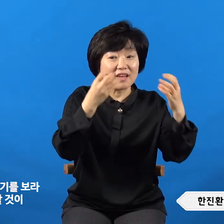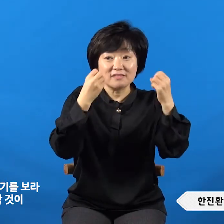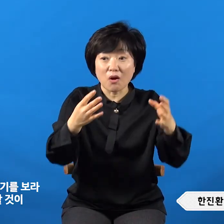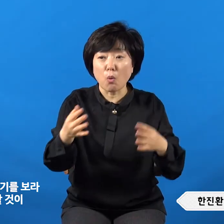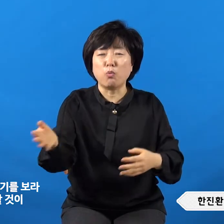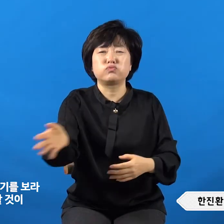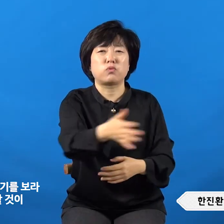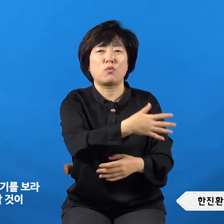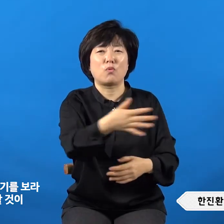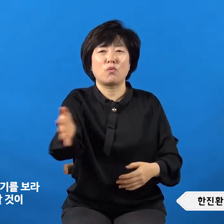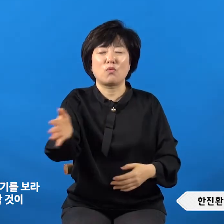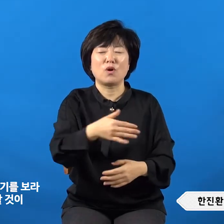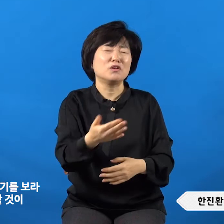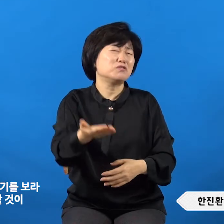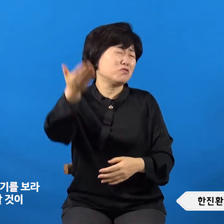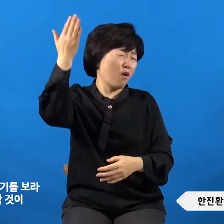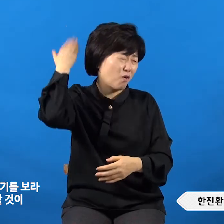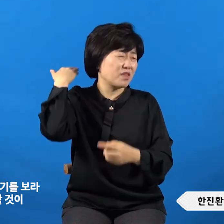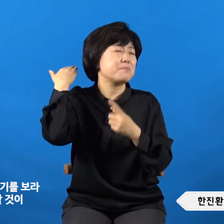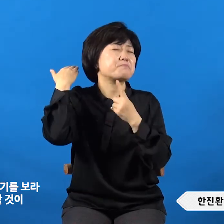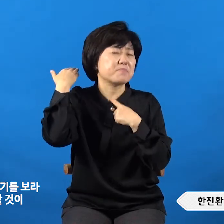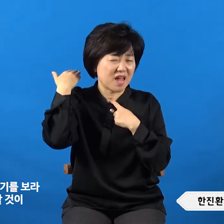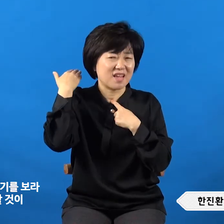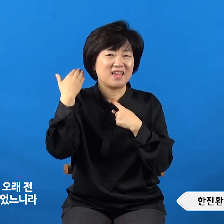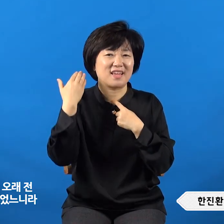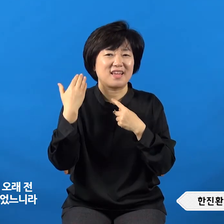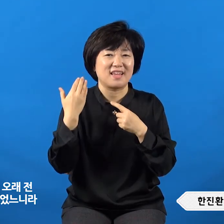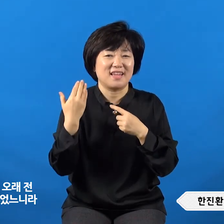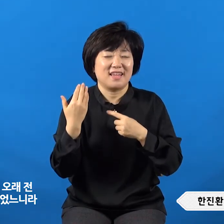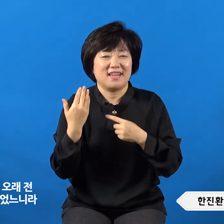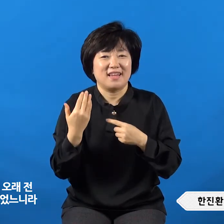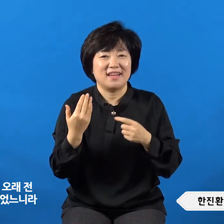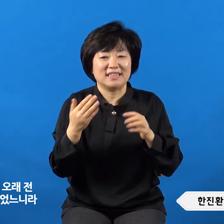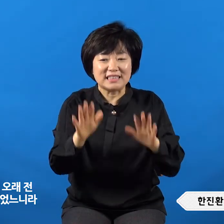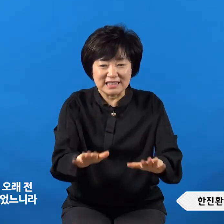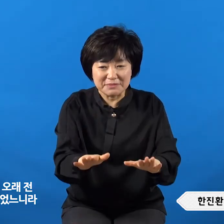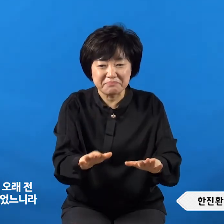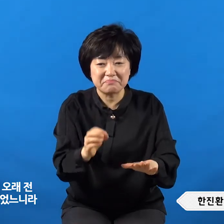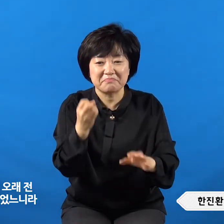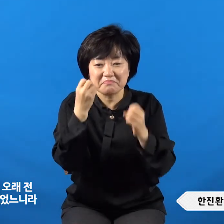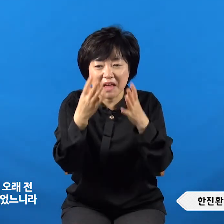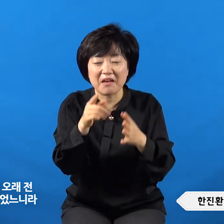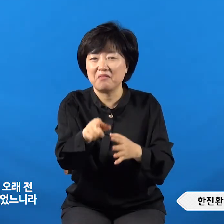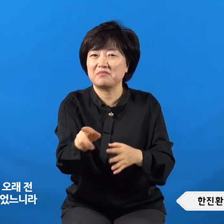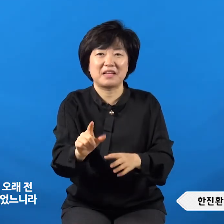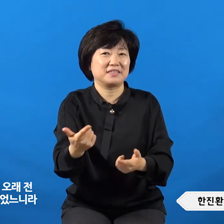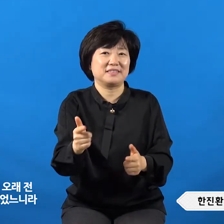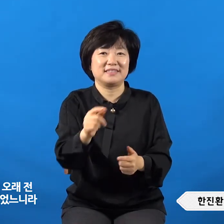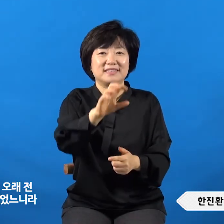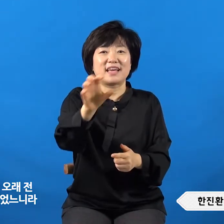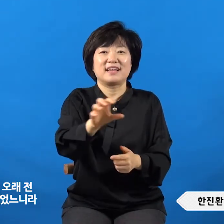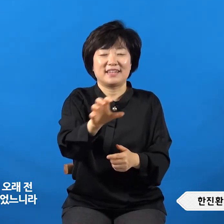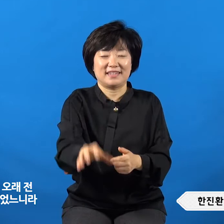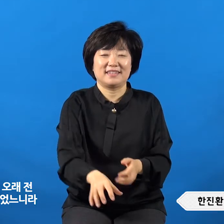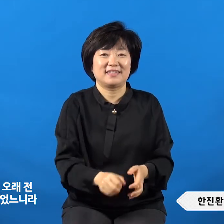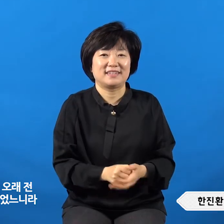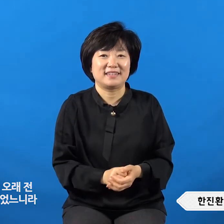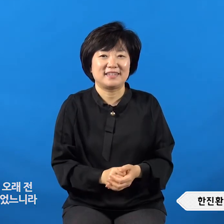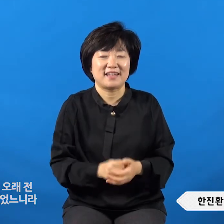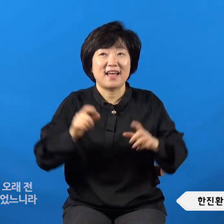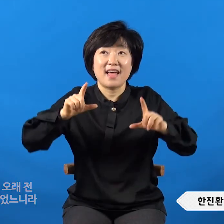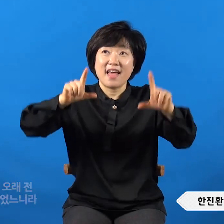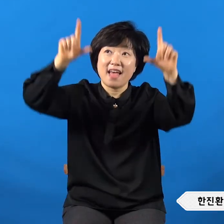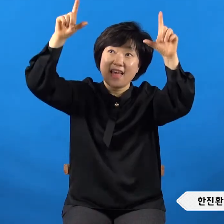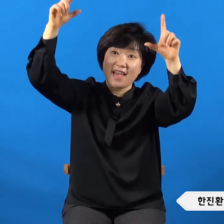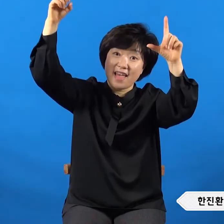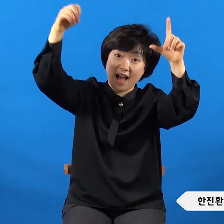것이라 할 것이 있으랴. 우리가 있기 오래전 세대들에도 이미 있었느니라. 해 아래는